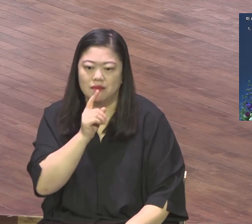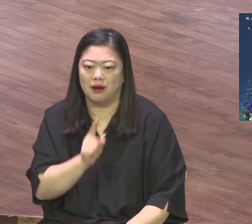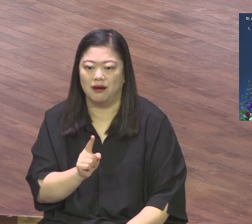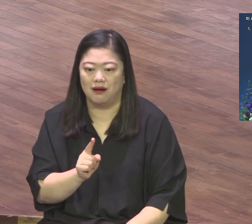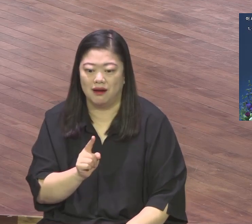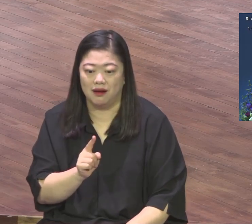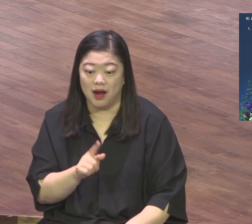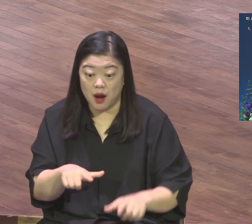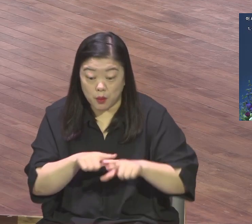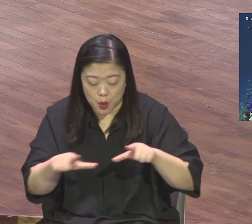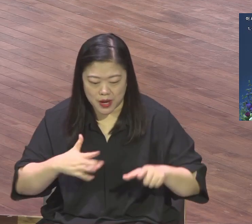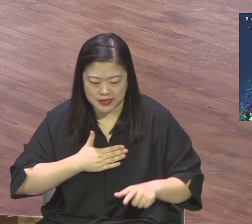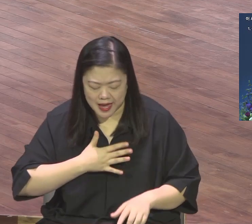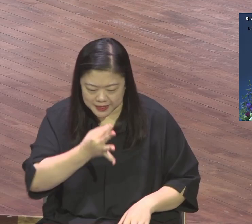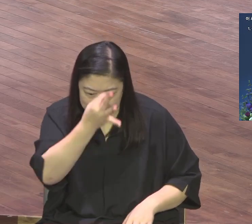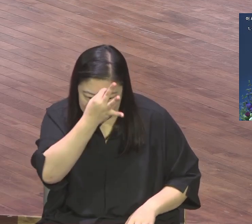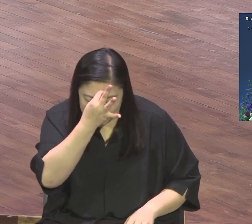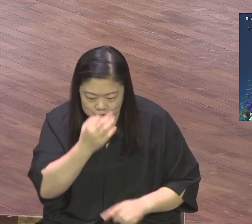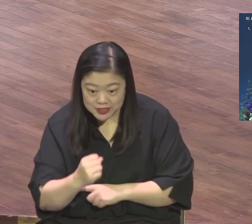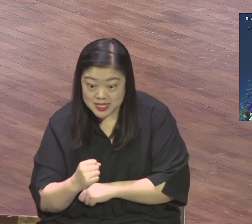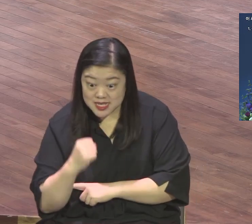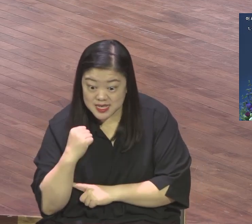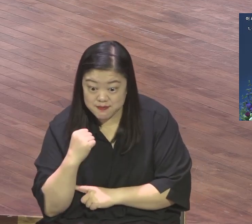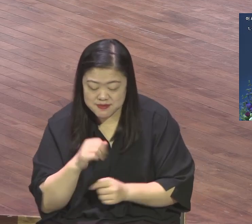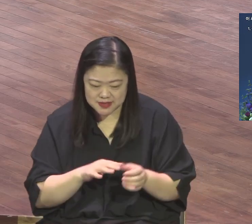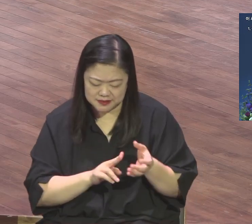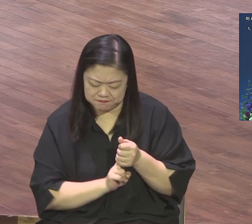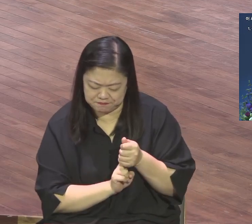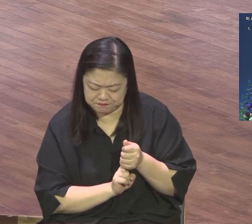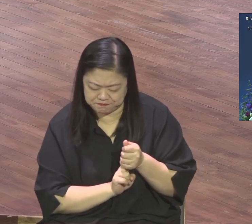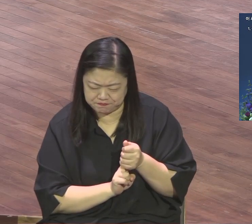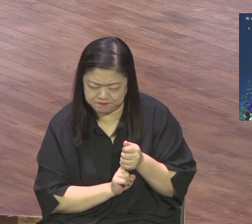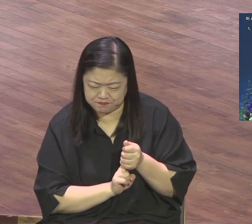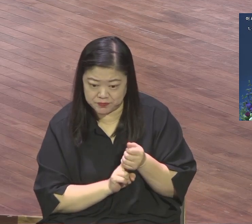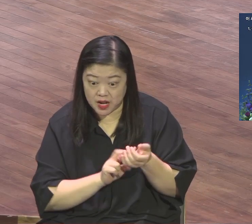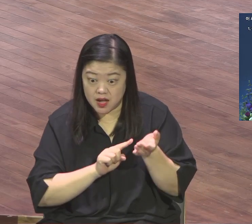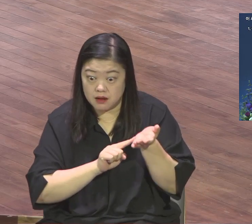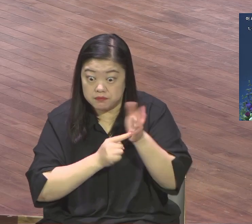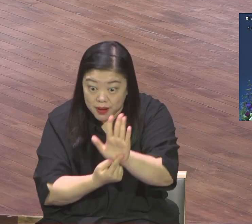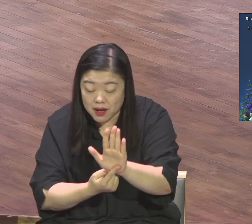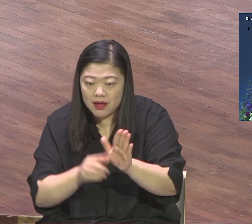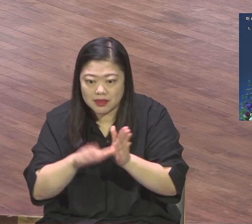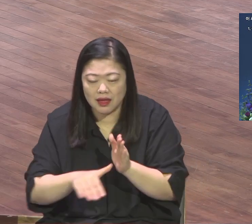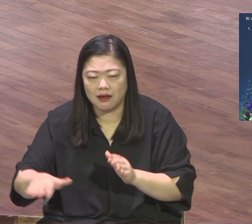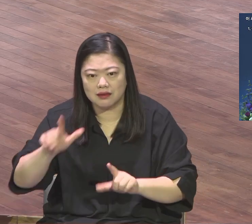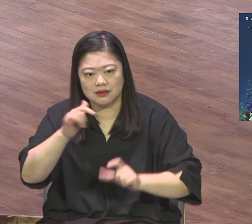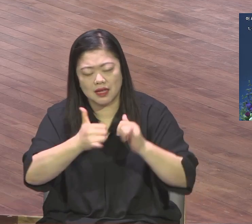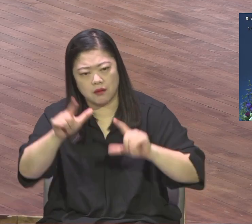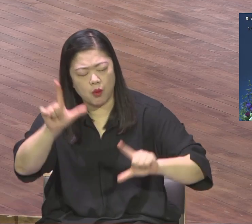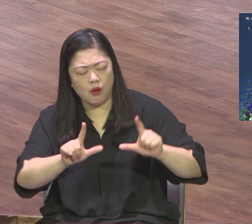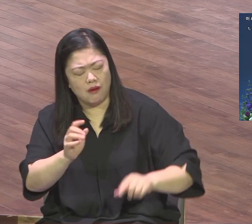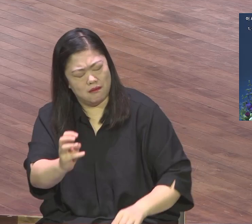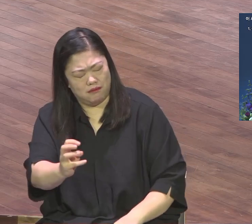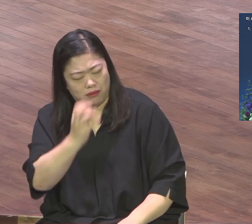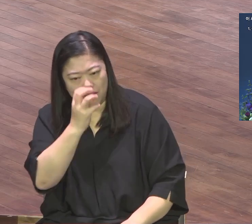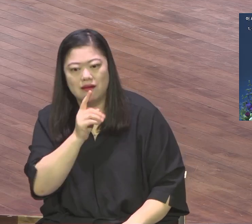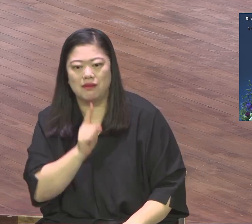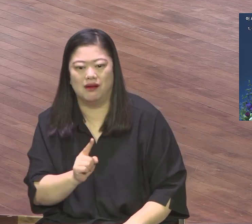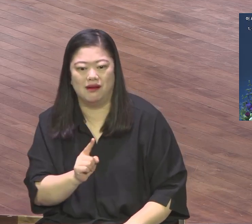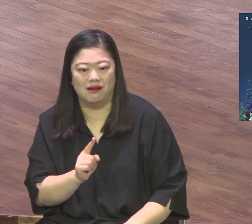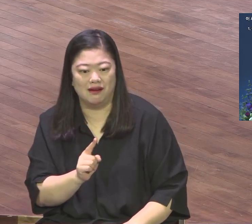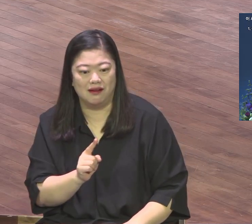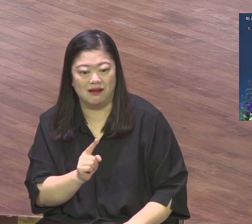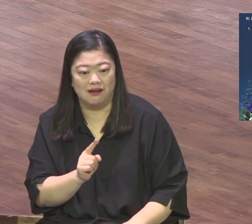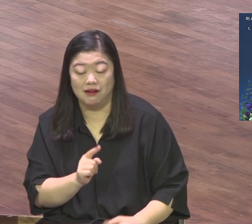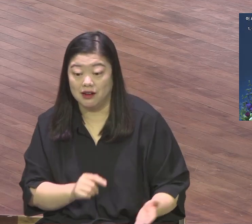거 내 속에 잠재되어 있는 역량을 실현하는 것이다. 저는 예언계 모든 성도들이 무궁무진한